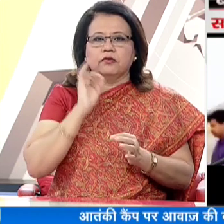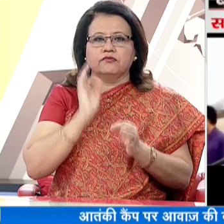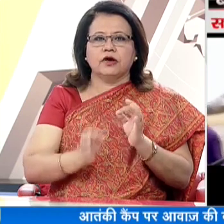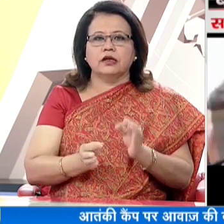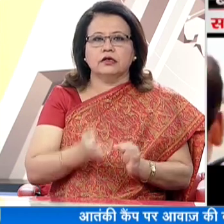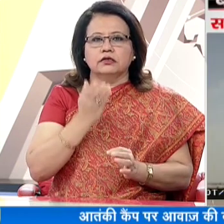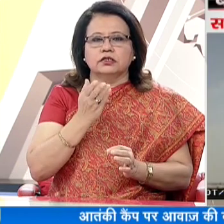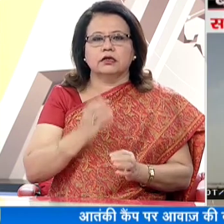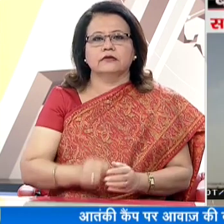जाएगा।